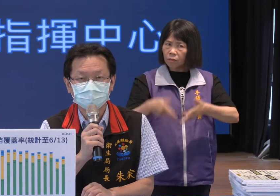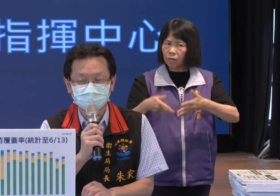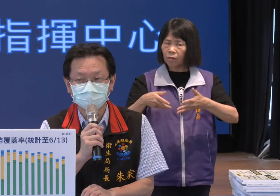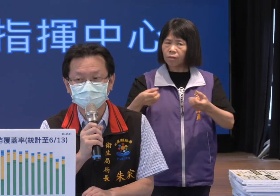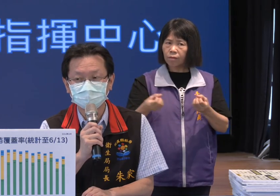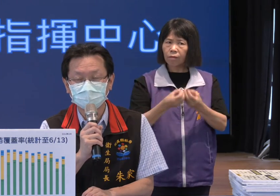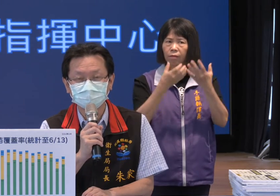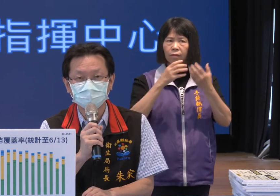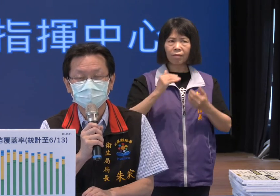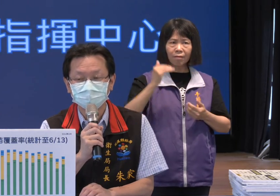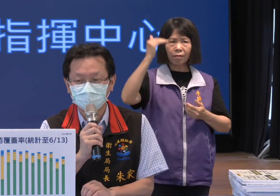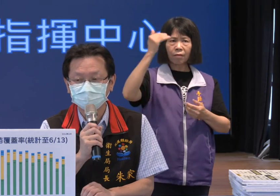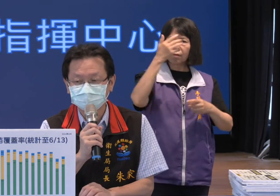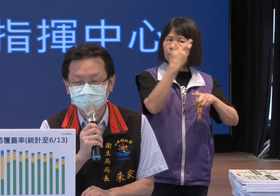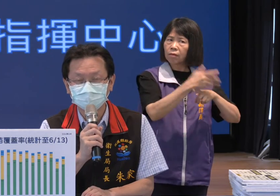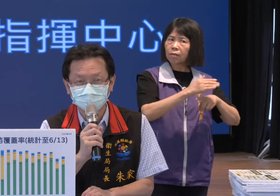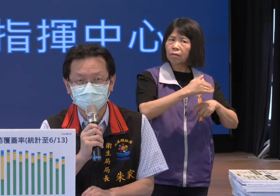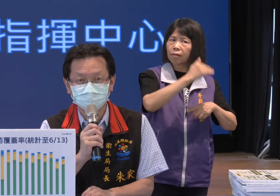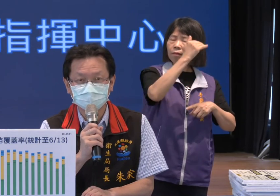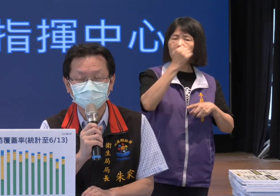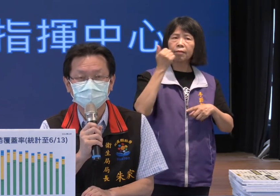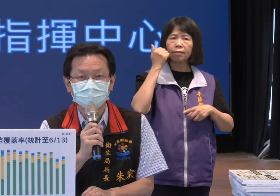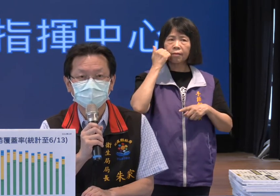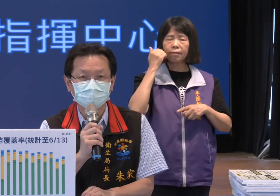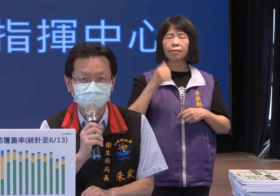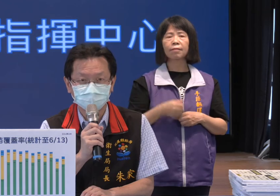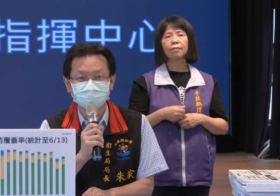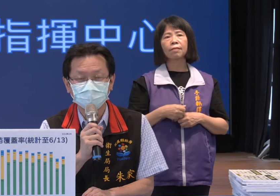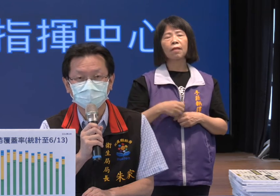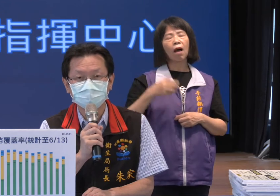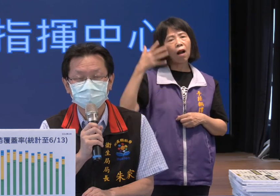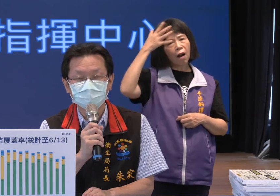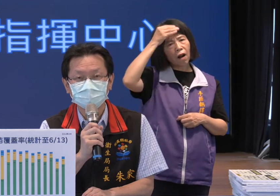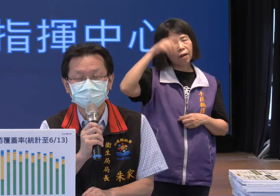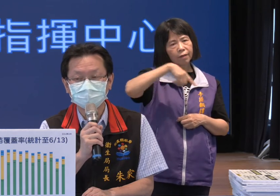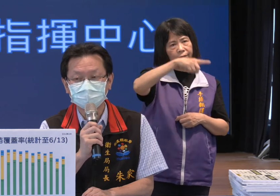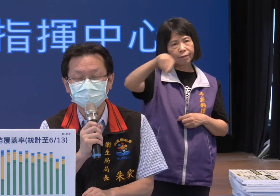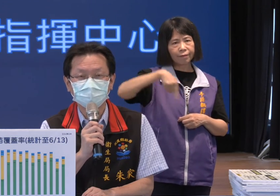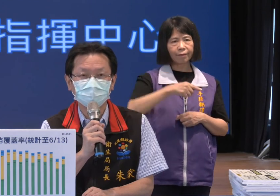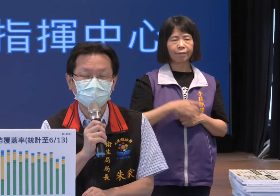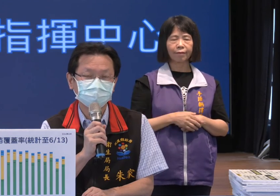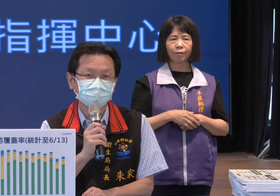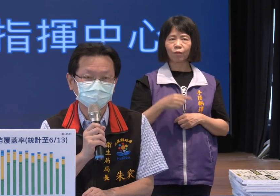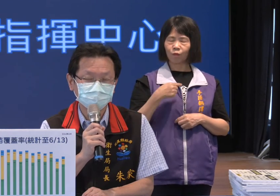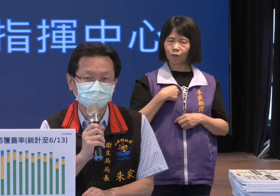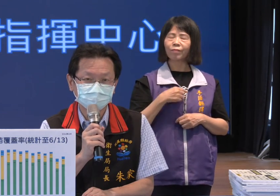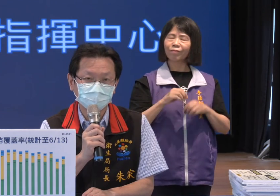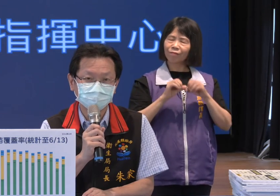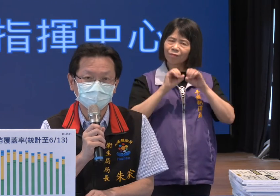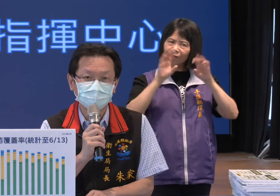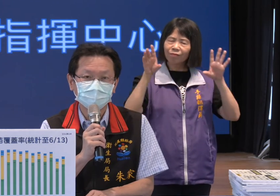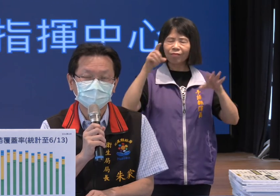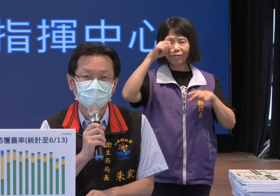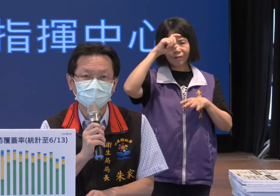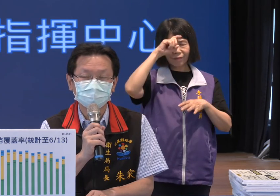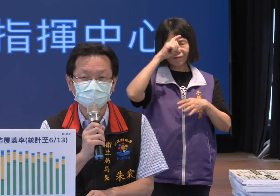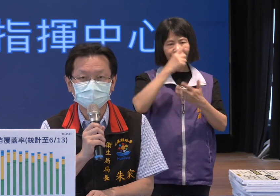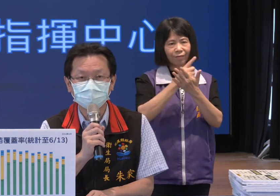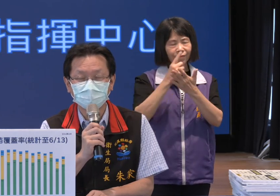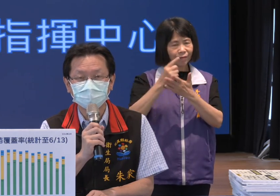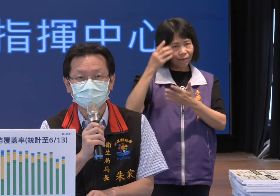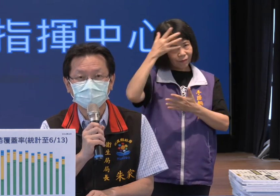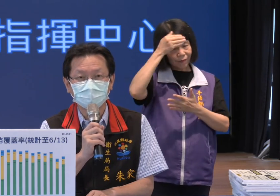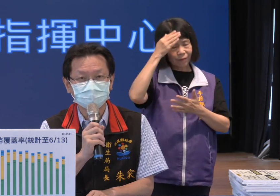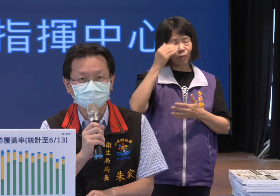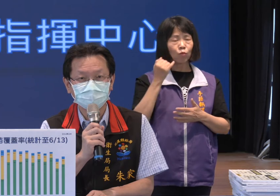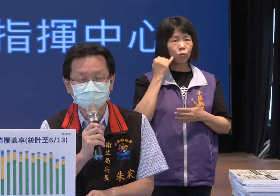的死亡率高的反而是我们的长辈哈。所以在这边还是呼吁我们长辈可能